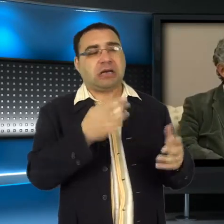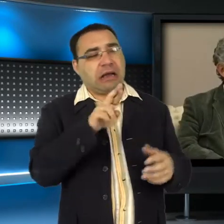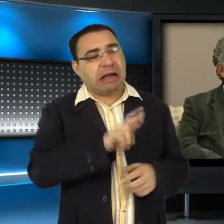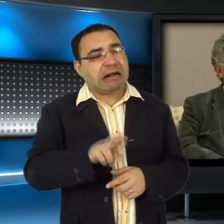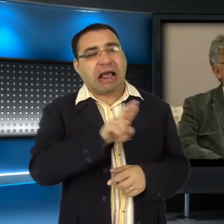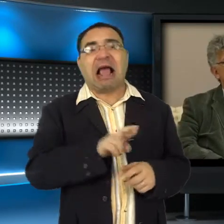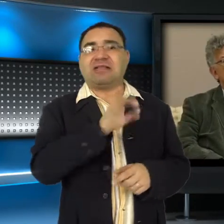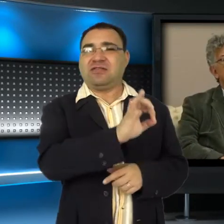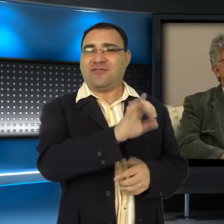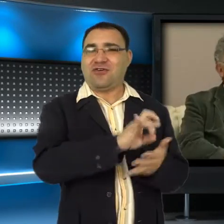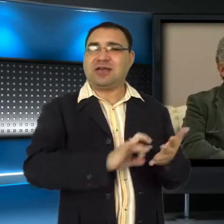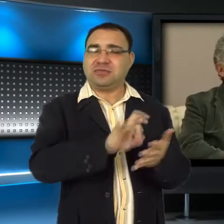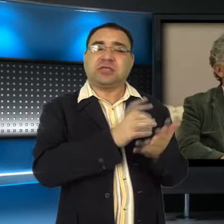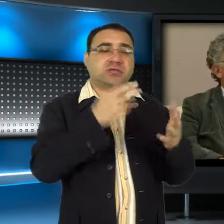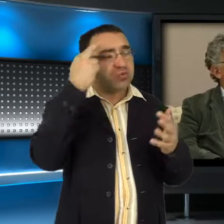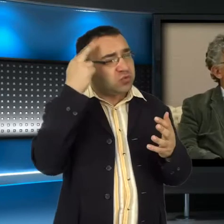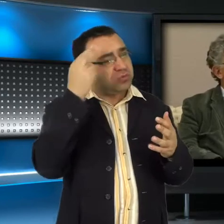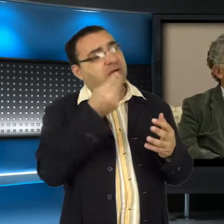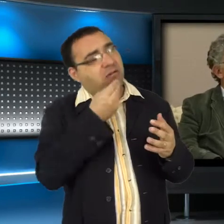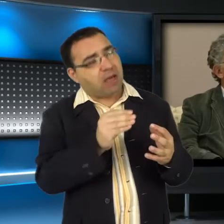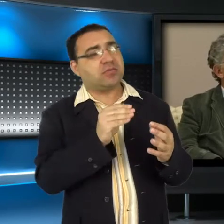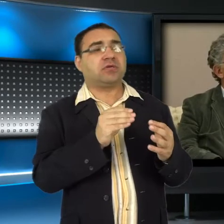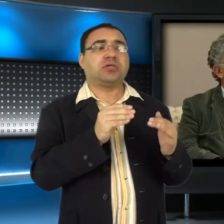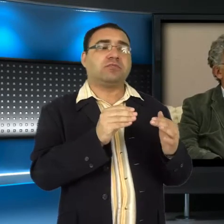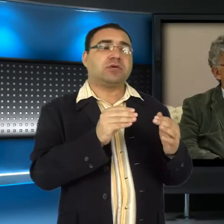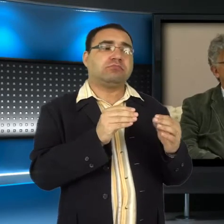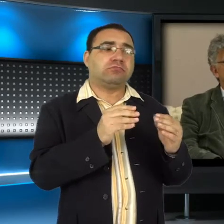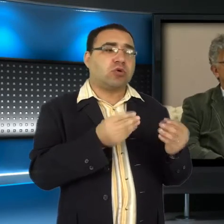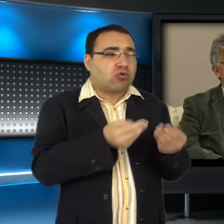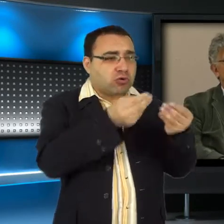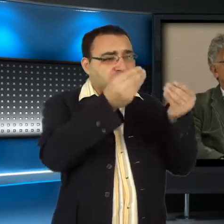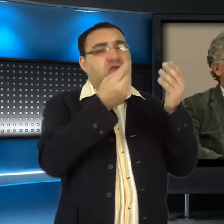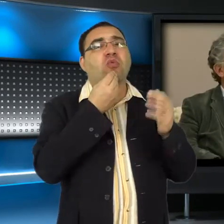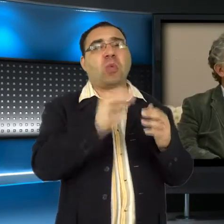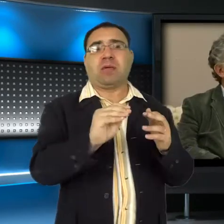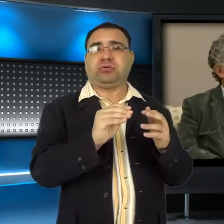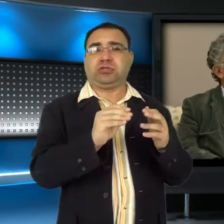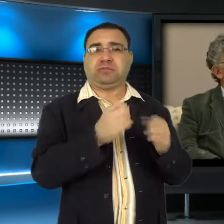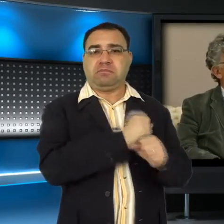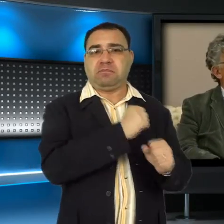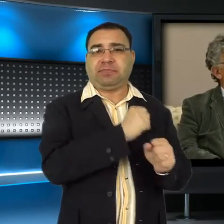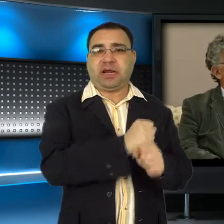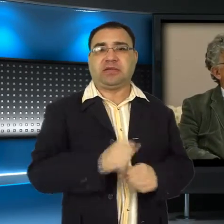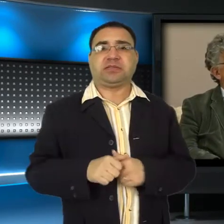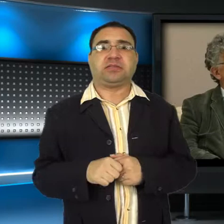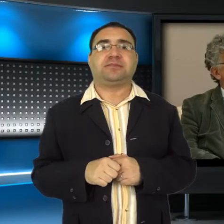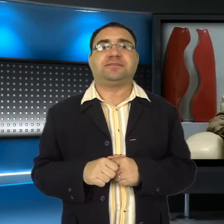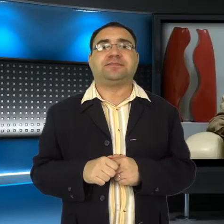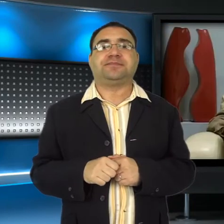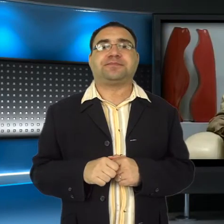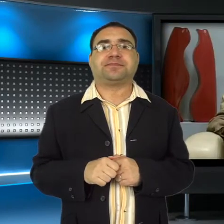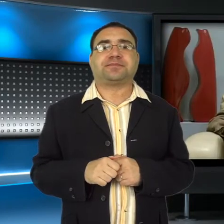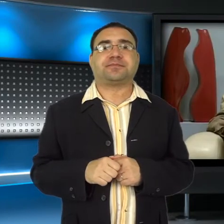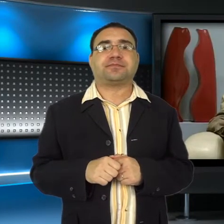zrozumieć, jaka jest problematyka i jak można przejść na następny etap jakości, poziomu itd. itd. A powiedz, jak